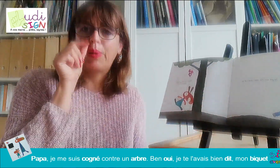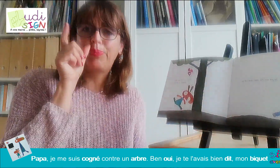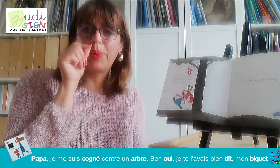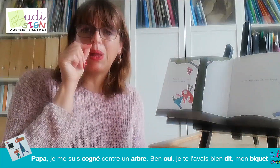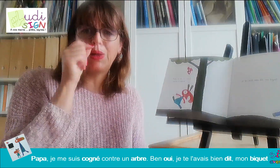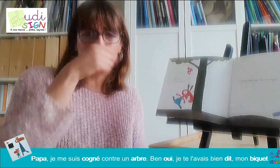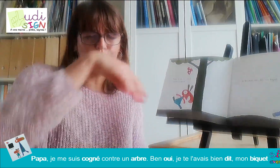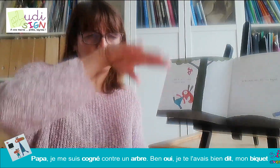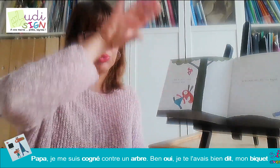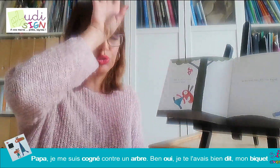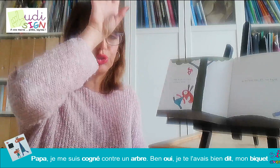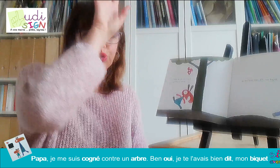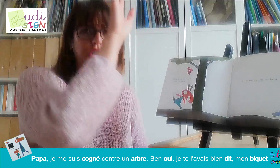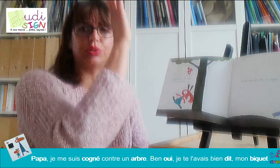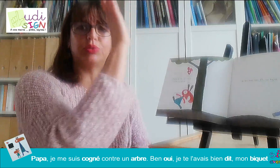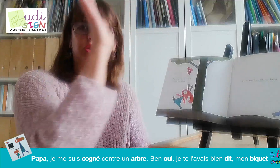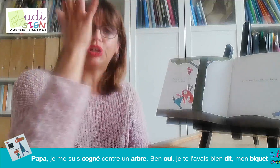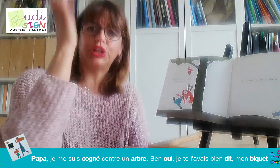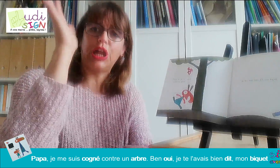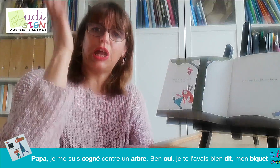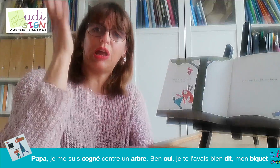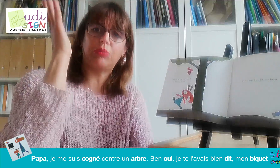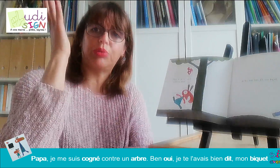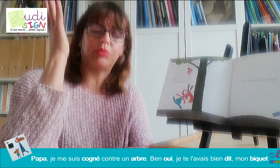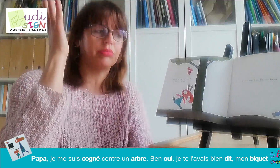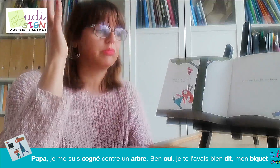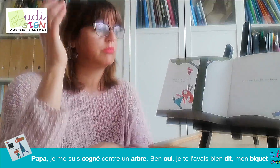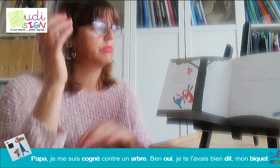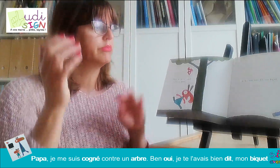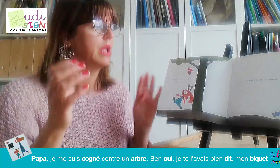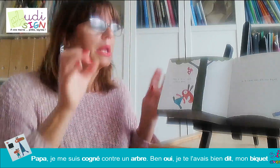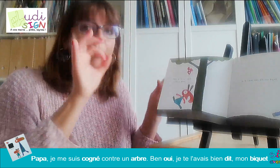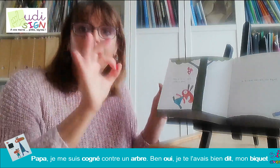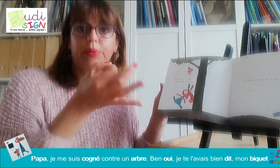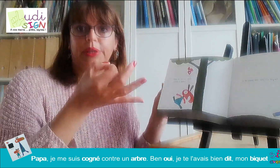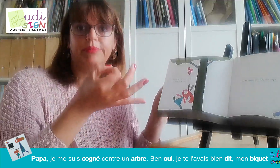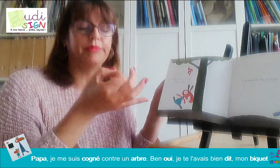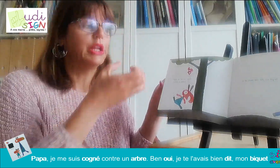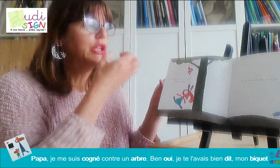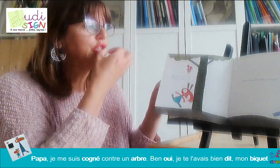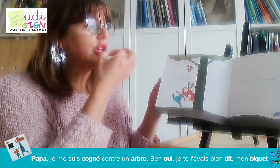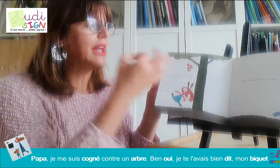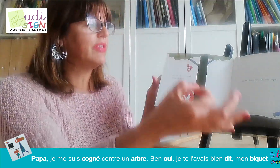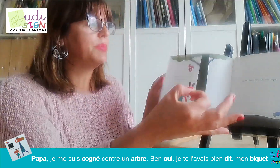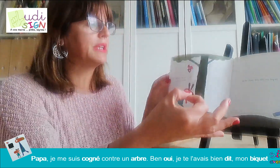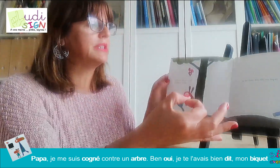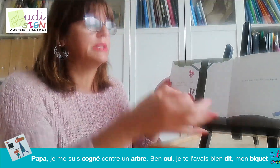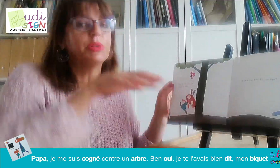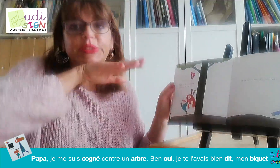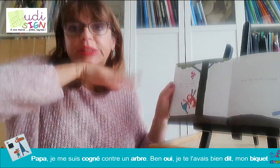Papa, je me suis cognée contre un arbre. Ben oui, je te l'avais bien dit, mon petit